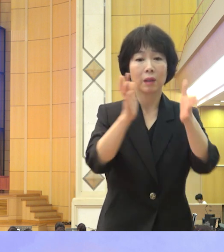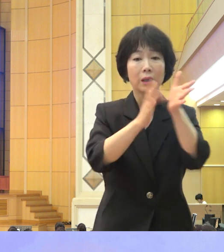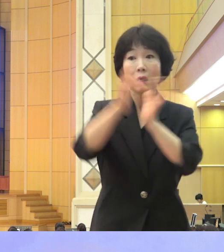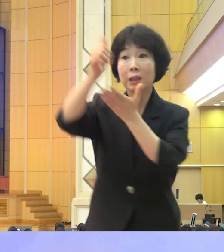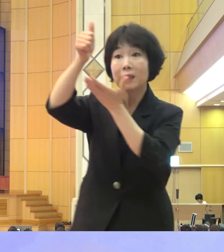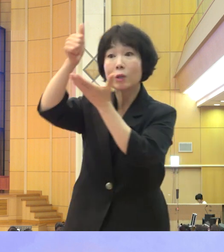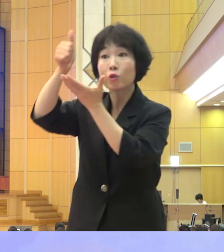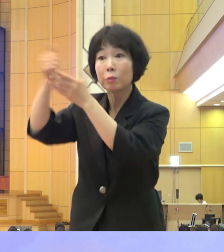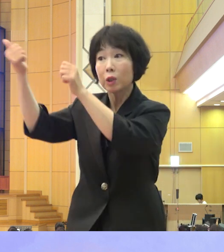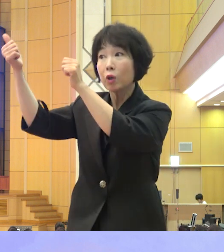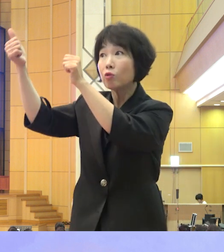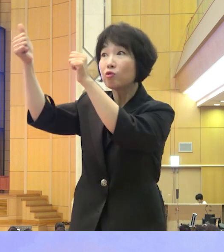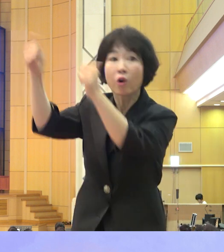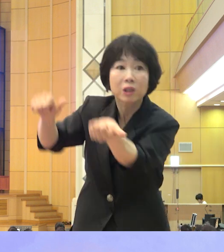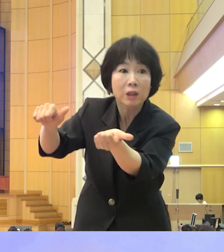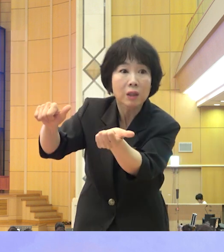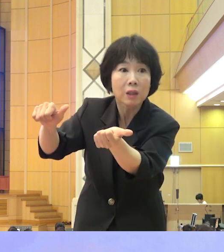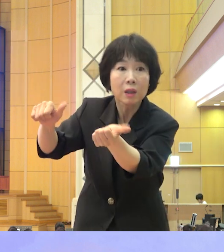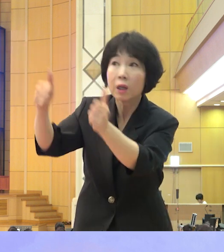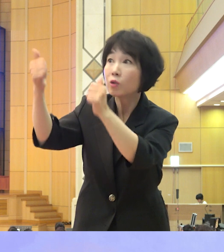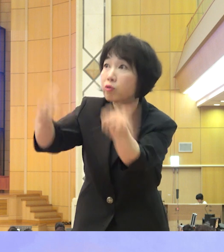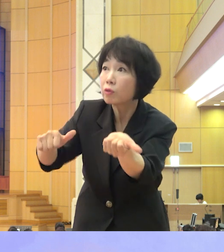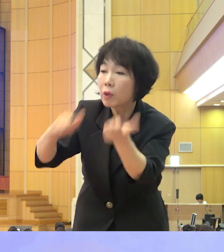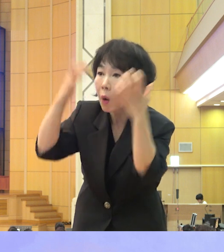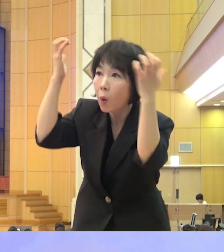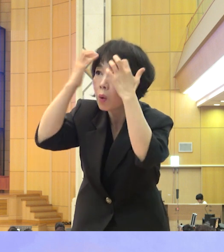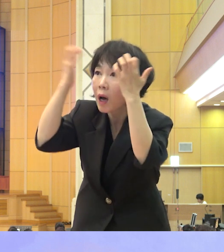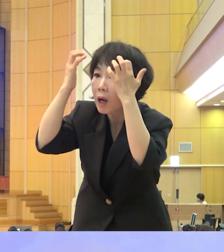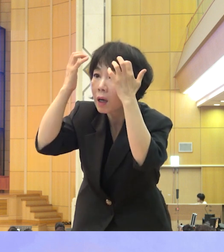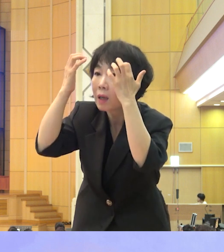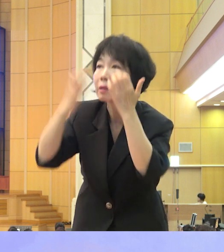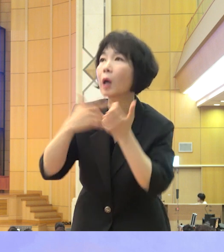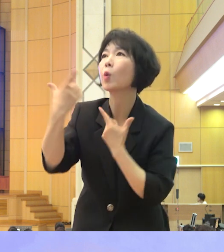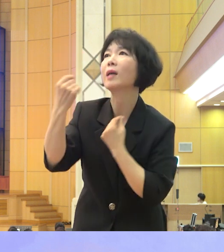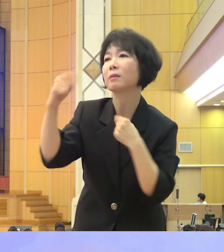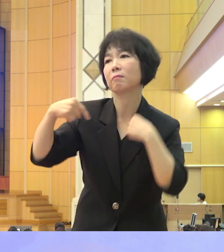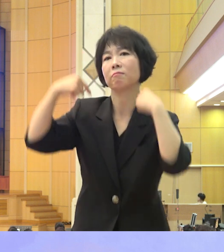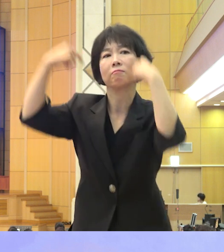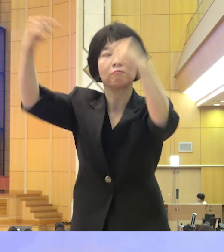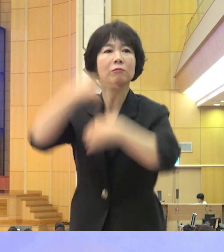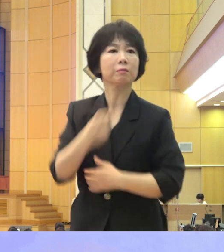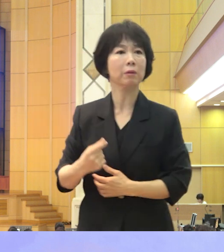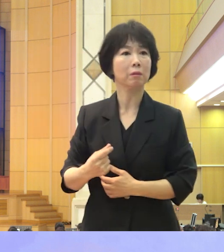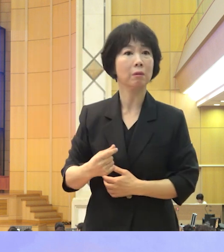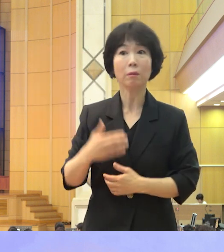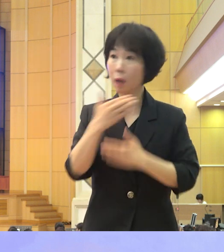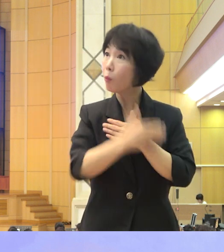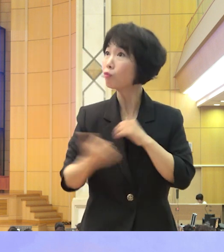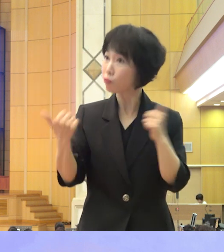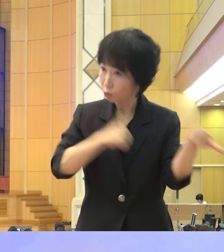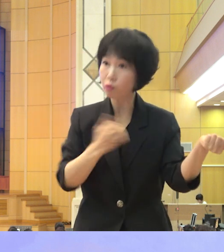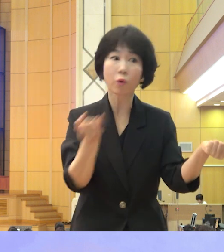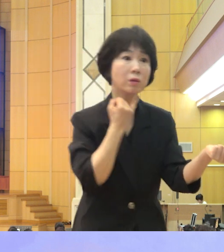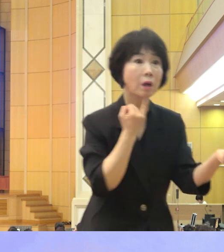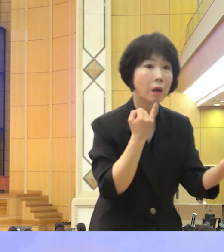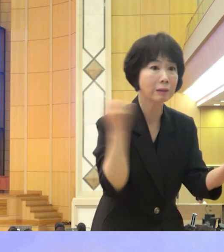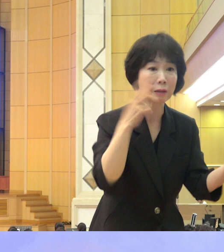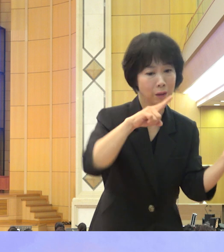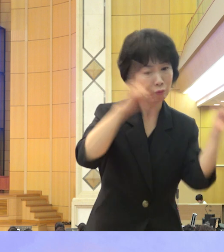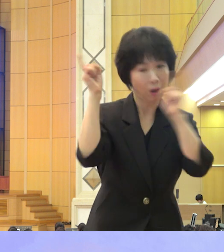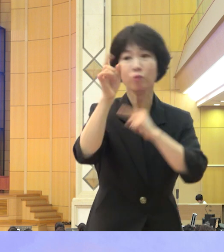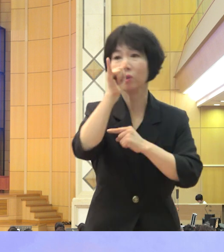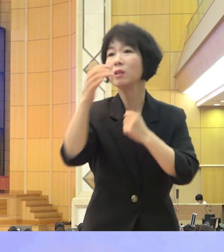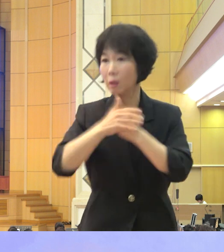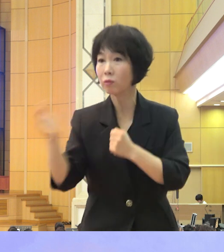예수님이 죽으신 그 고난에 나도 참여하고, 죽더라도 어차피 사람은 죽는